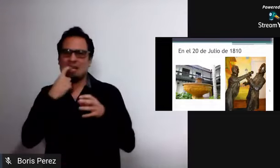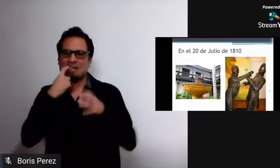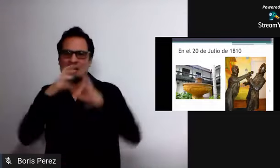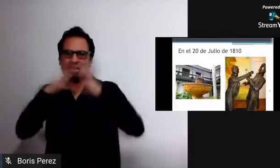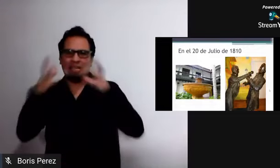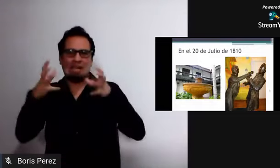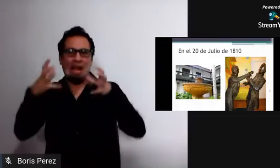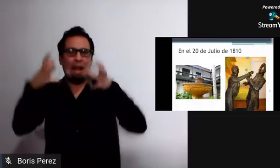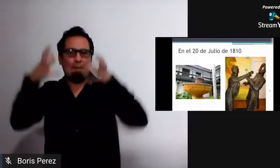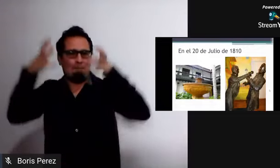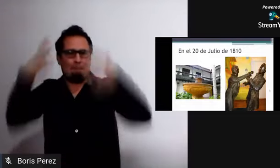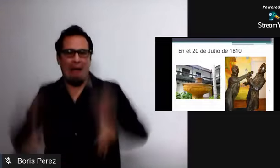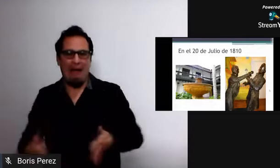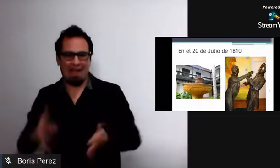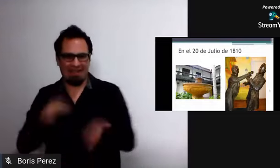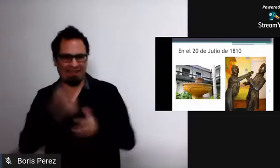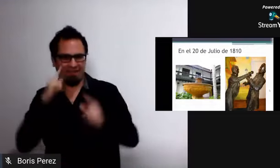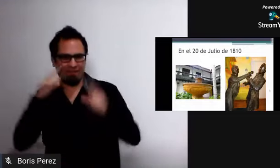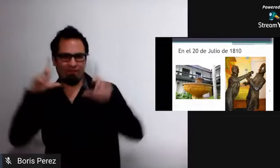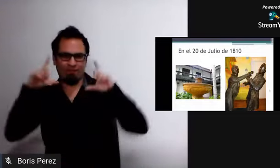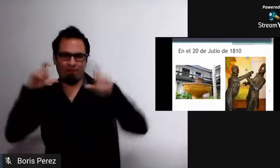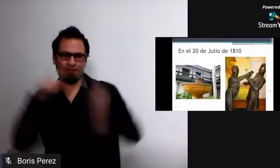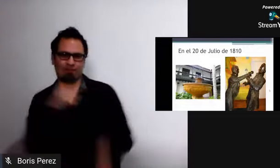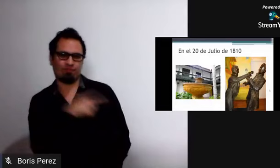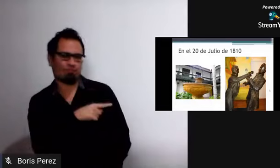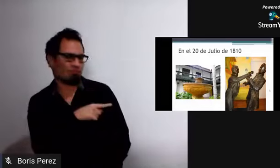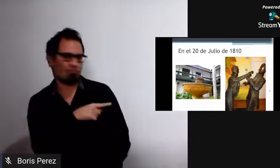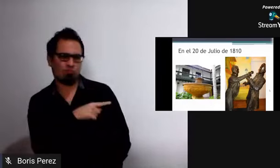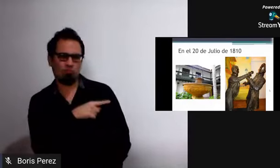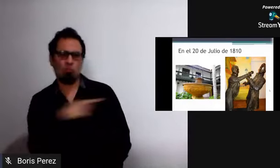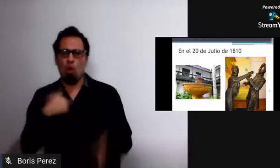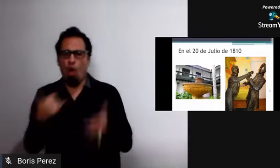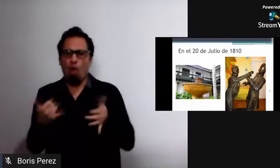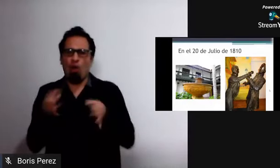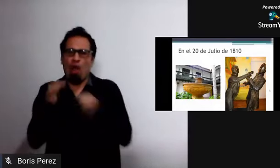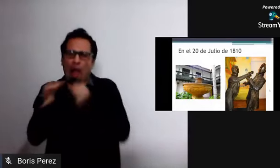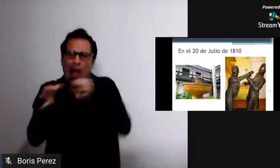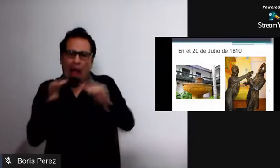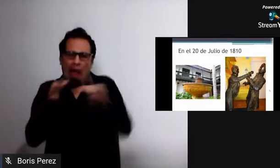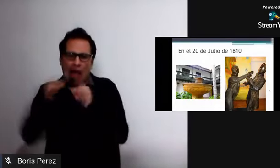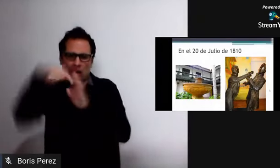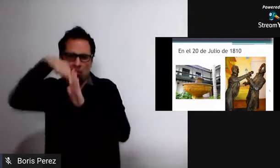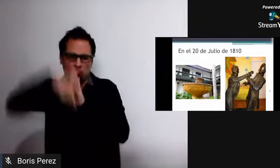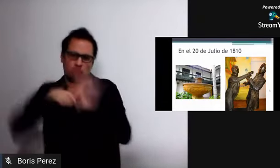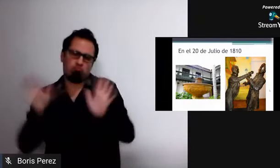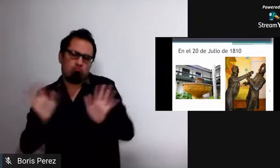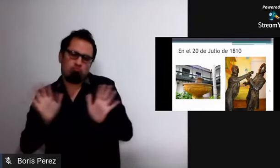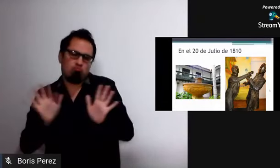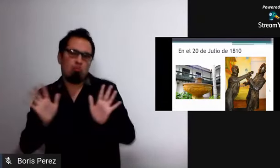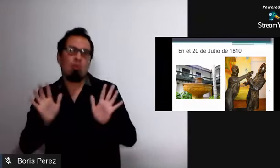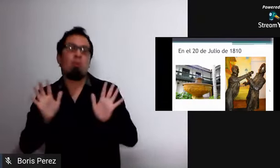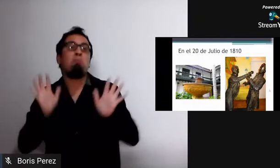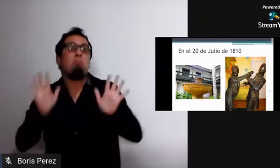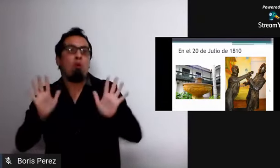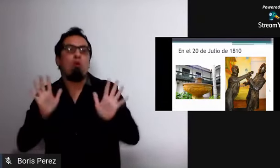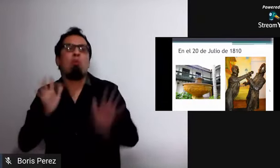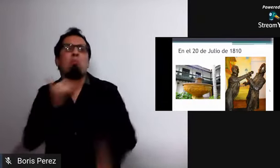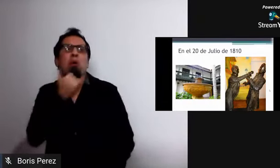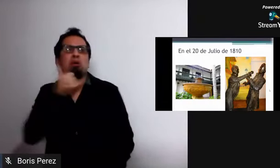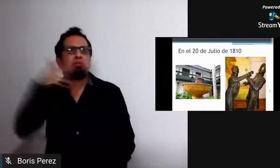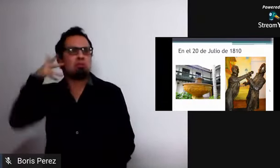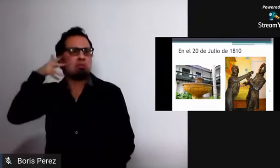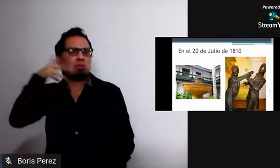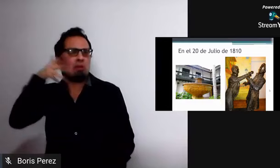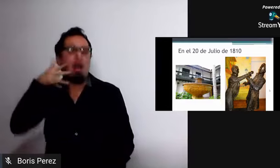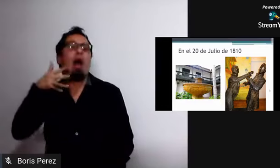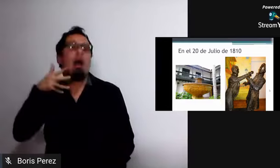hoy como el 20 de julio del año 1810, donde sucede lo que se está ilustrando en la